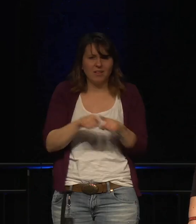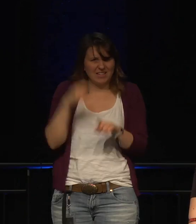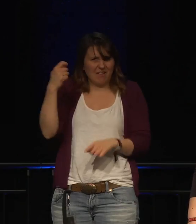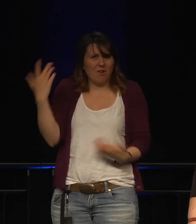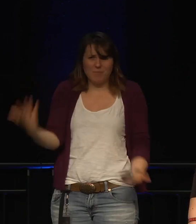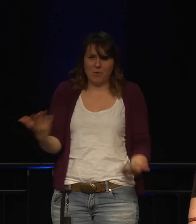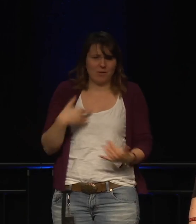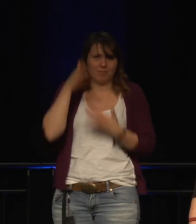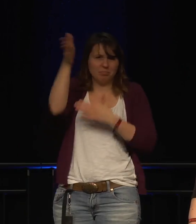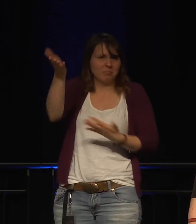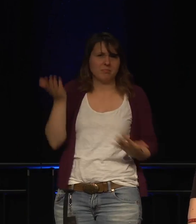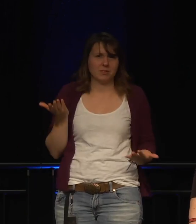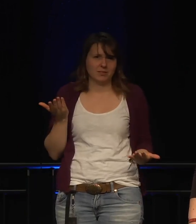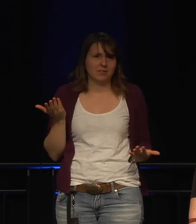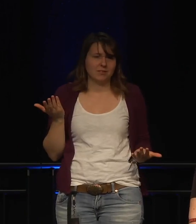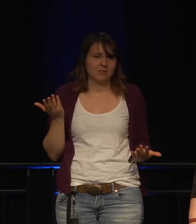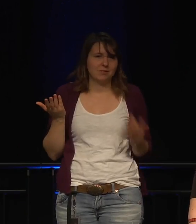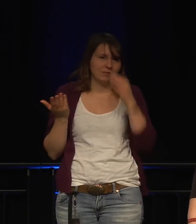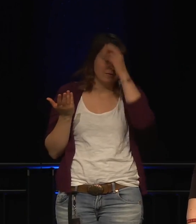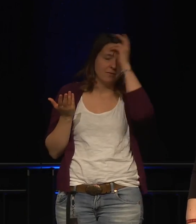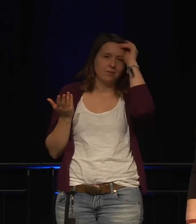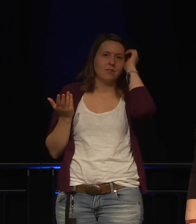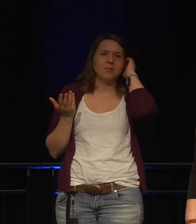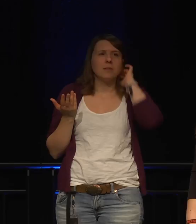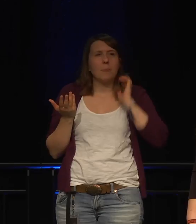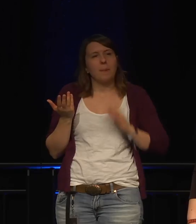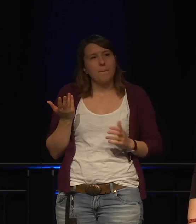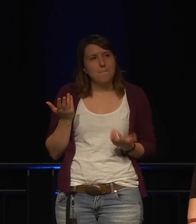escena de una película, pero la verdad,